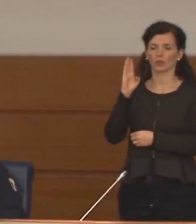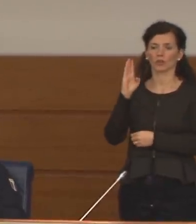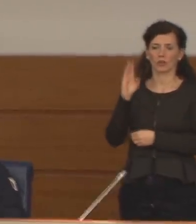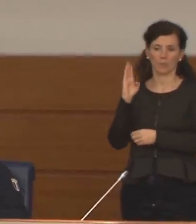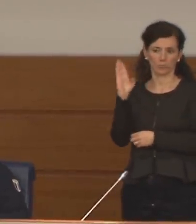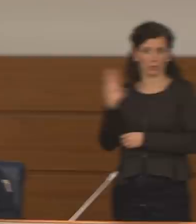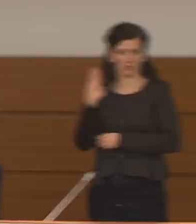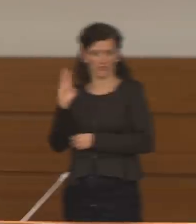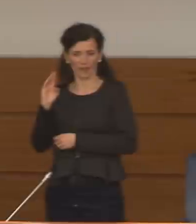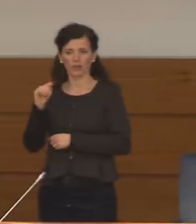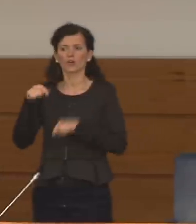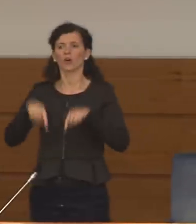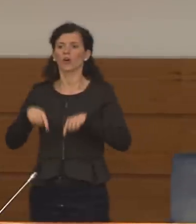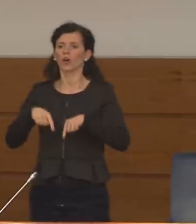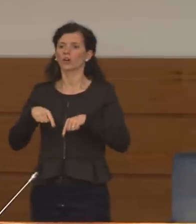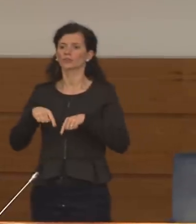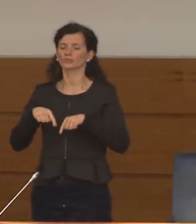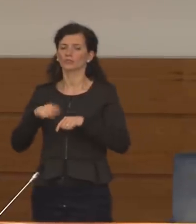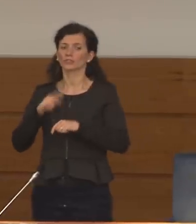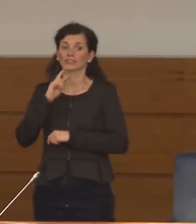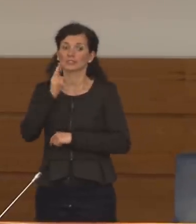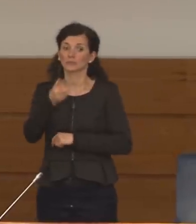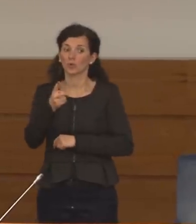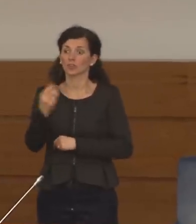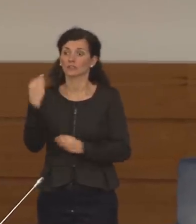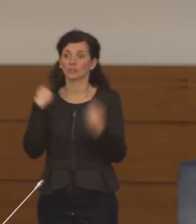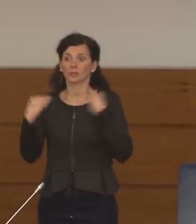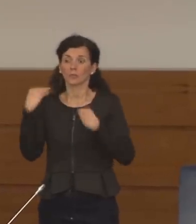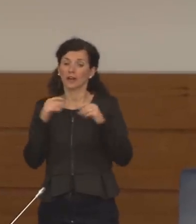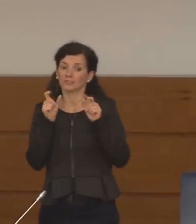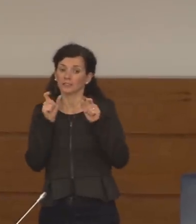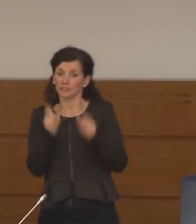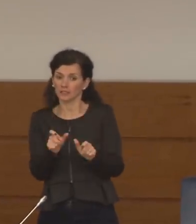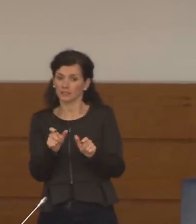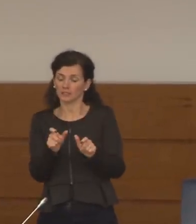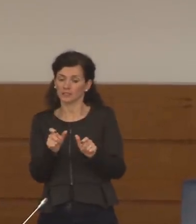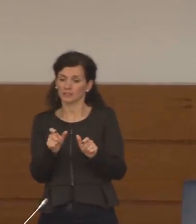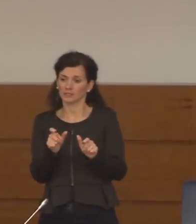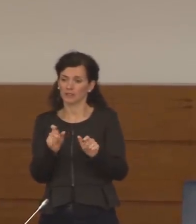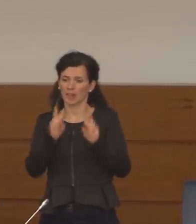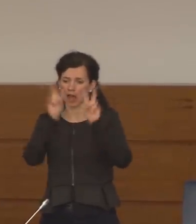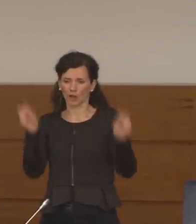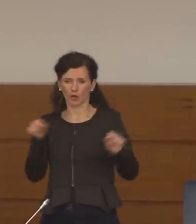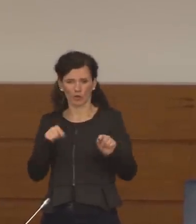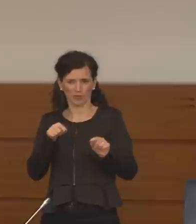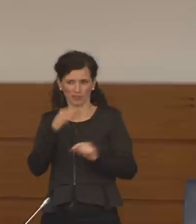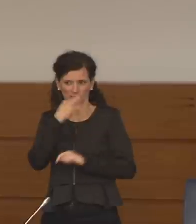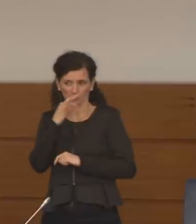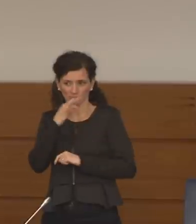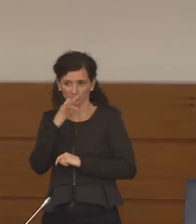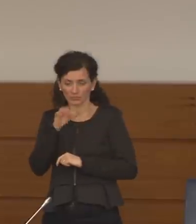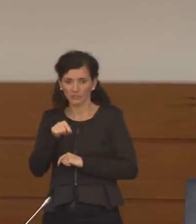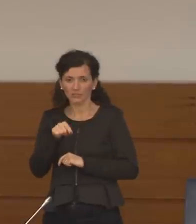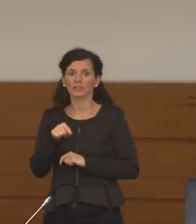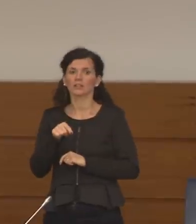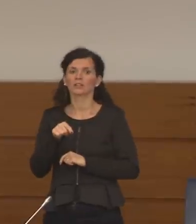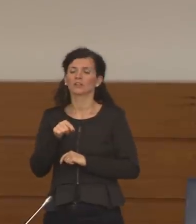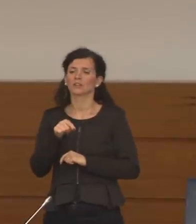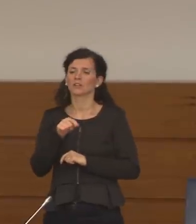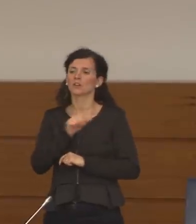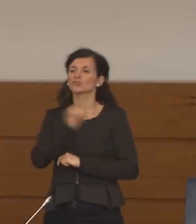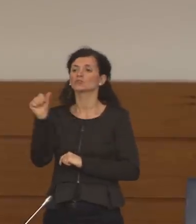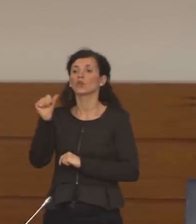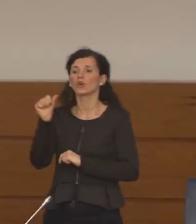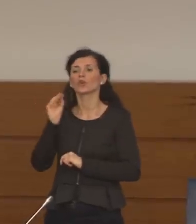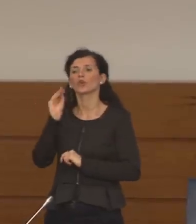oggi risponderanno a domande solo sui temi che affronteranno e nessuna domanda sul dpcm